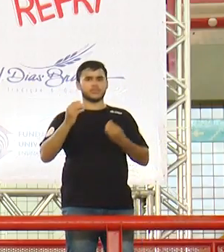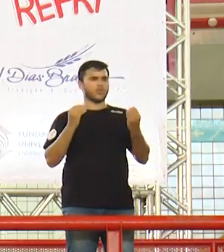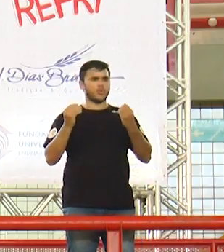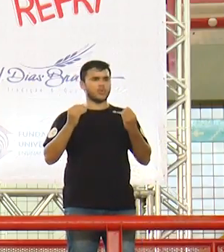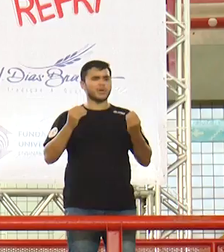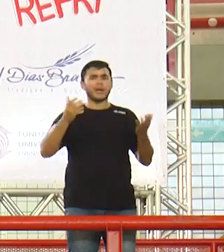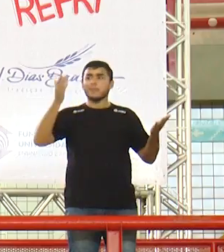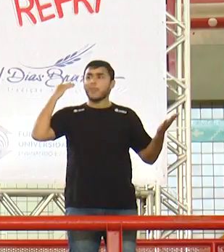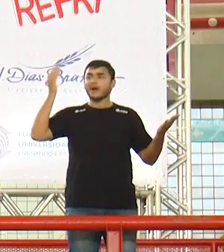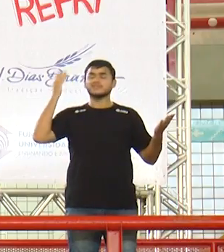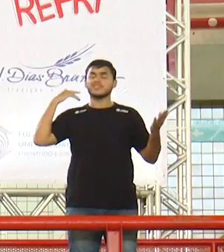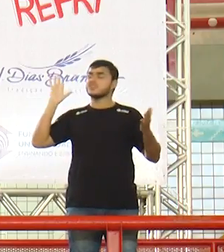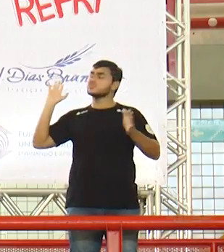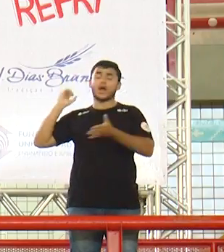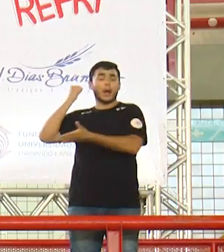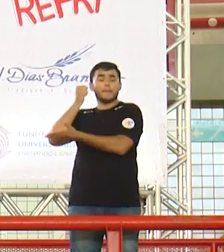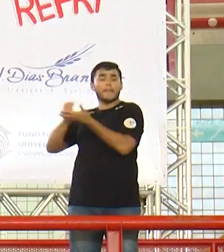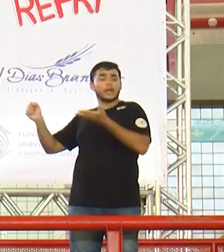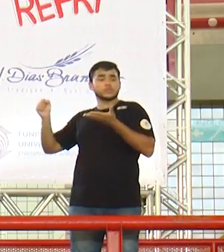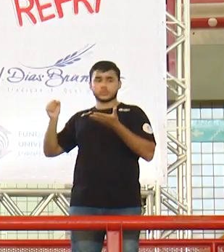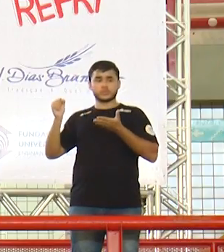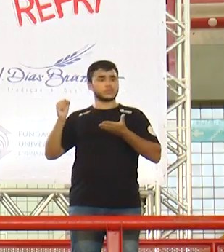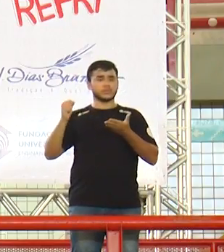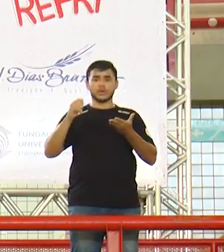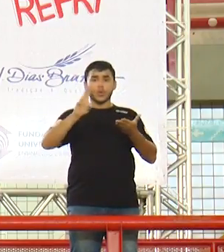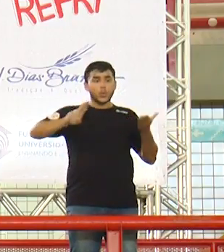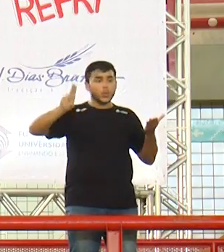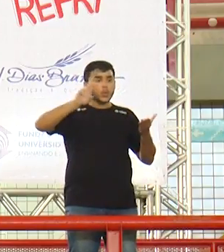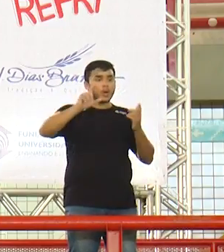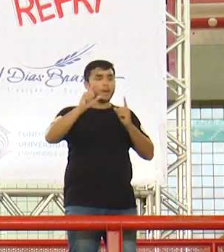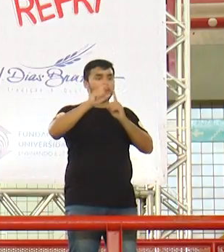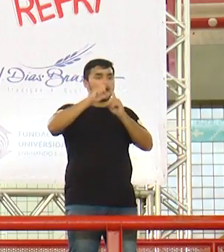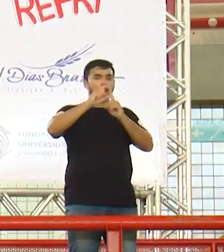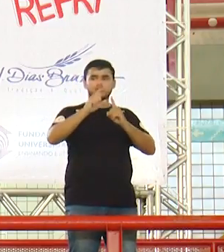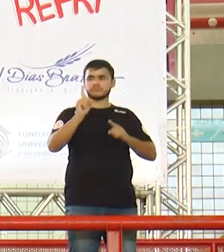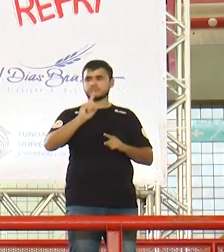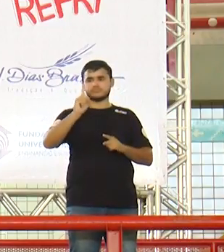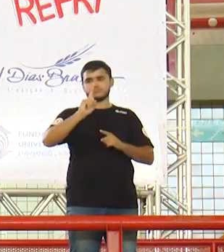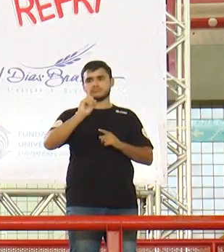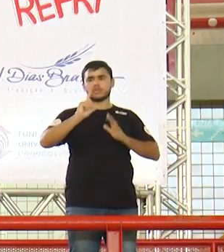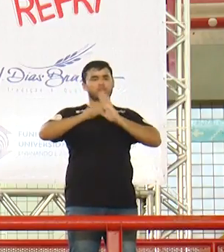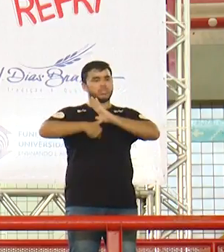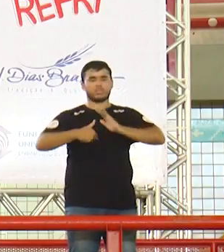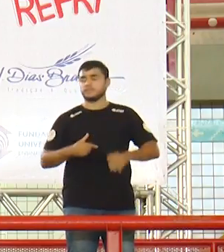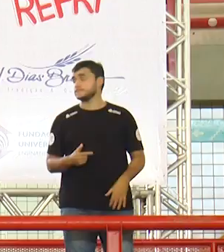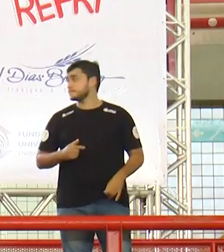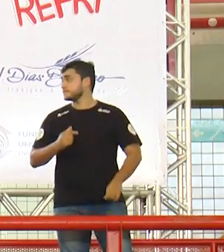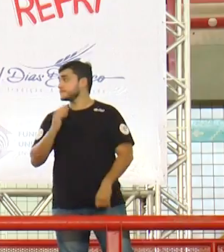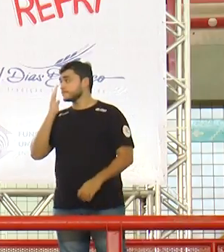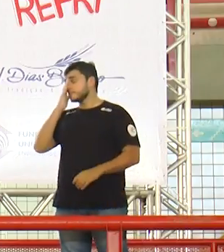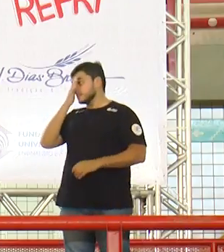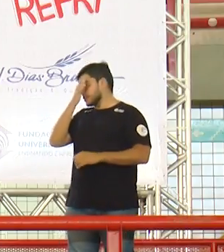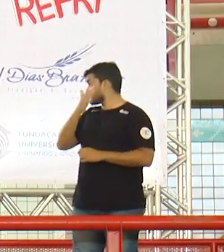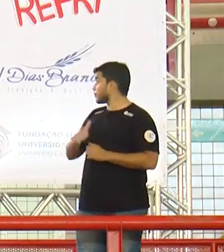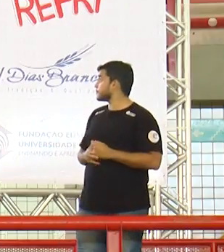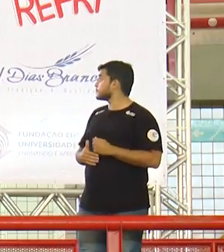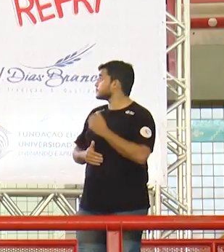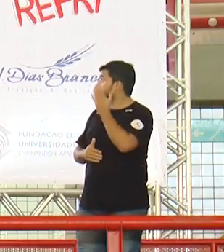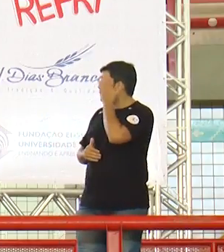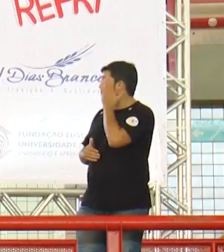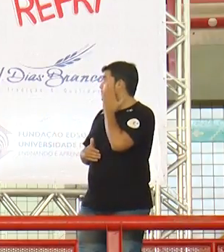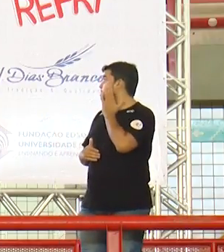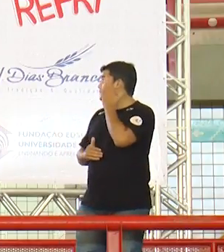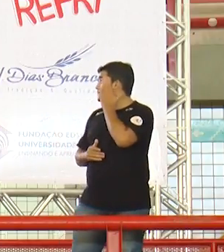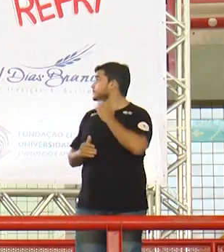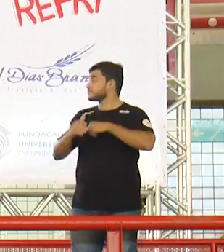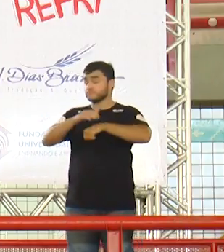boca, né? É uma coisa assim que você está usando algo que não se usa mais. Vamos testar